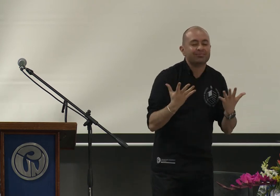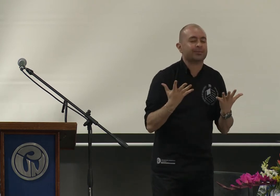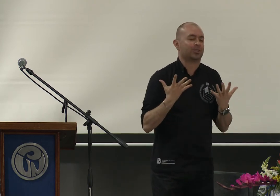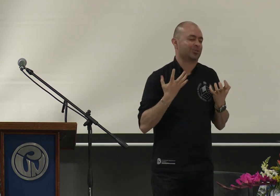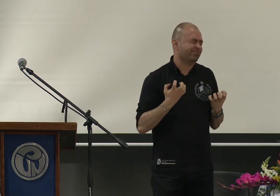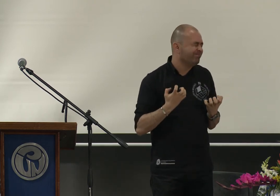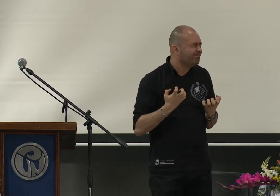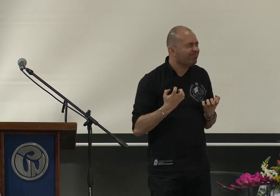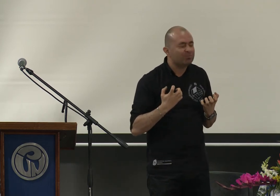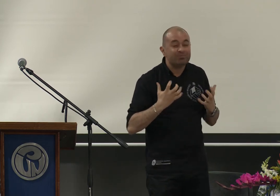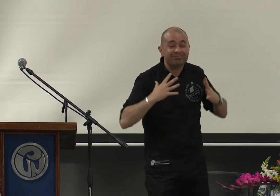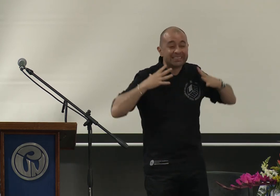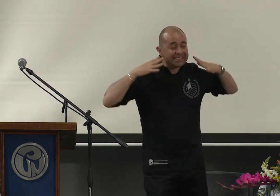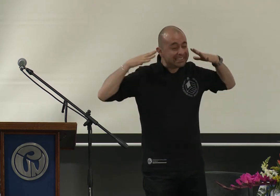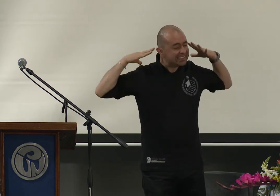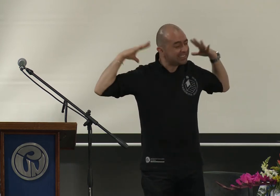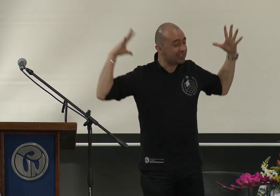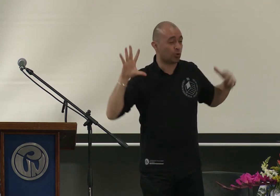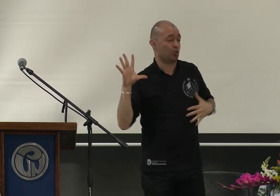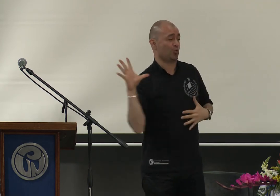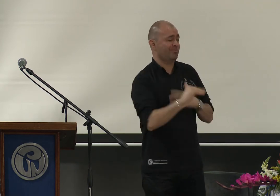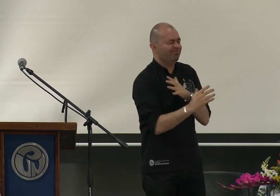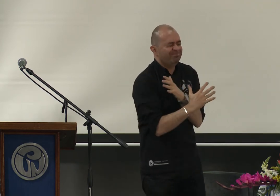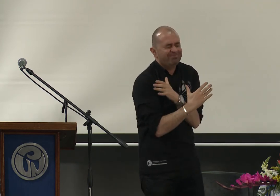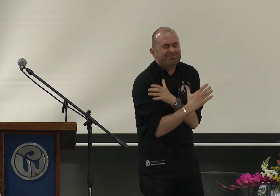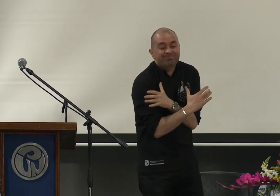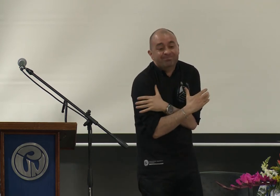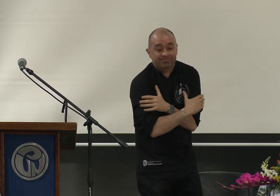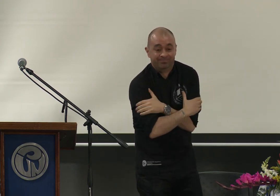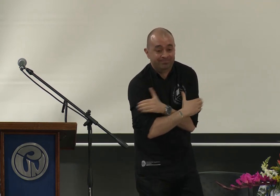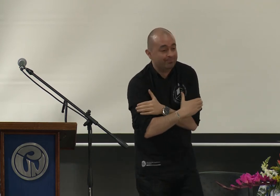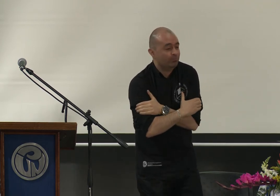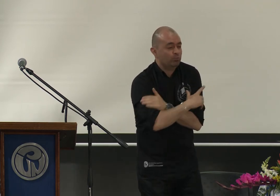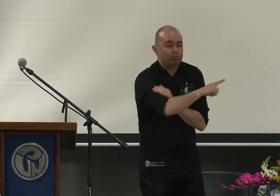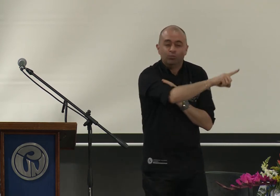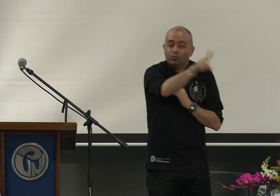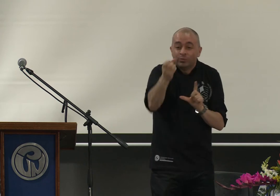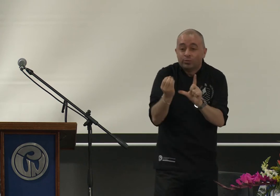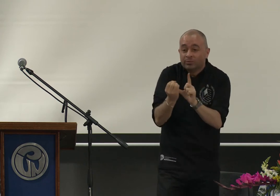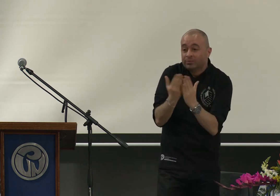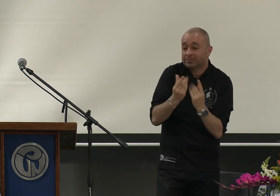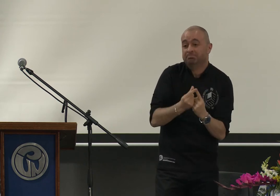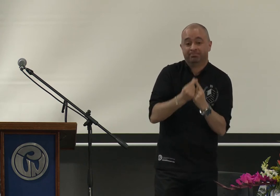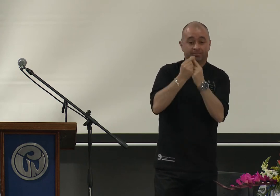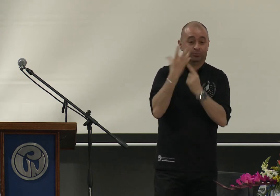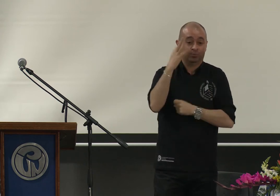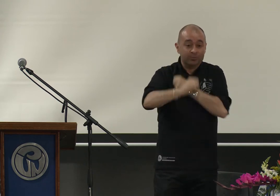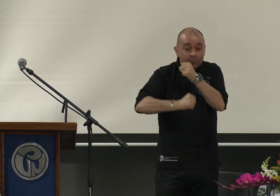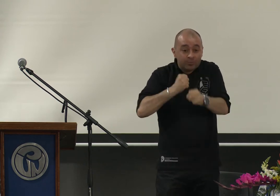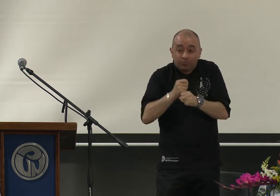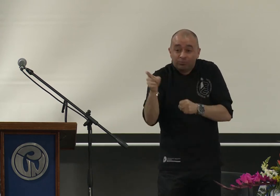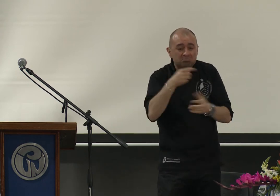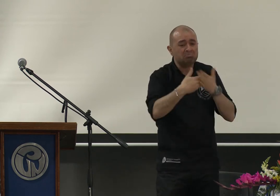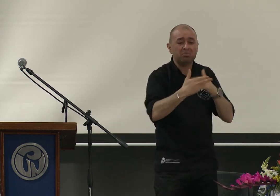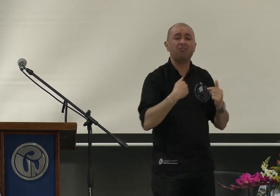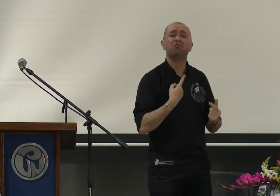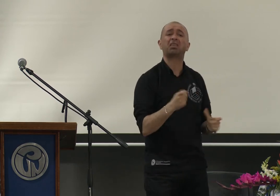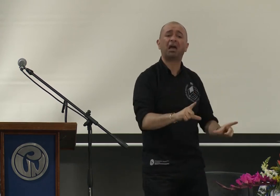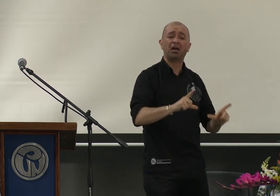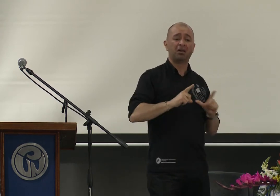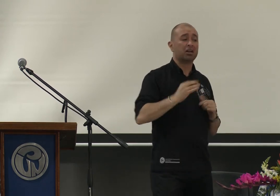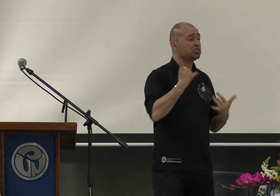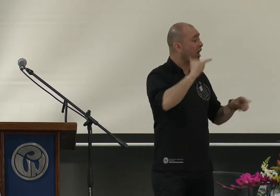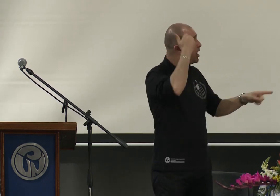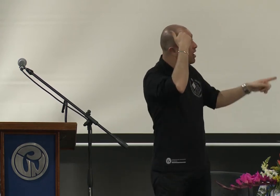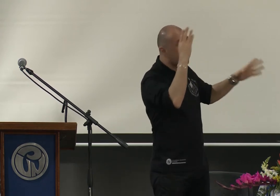unas palabras que espero que para todos sean las mejores los felicito los